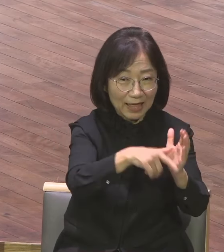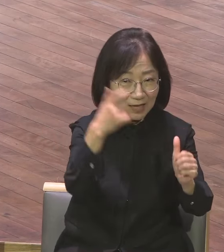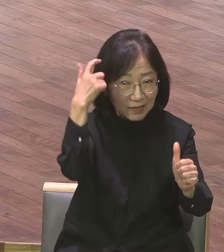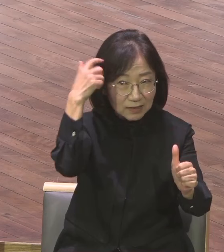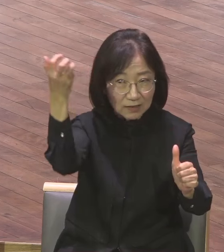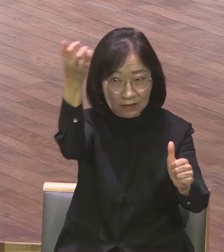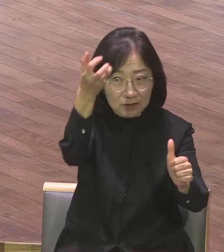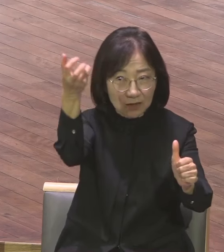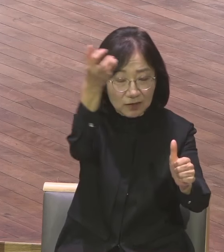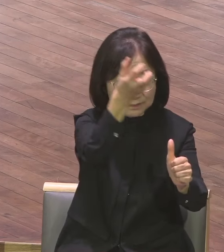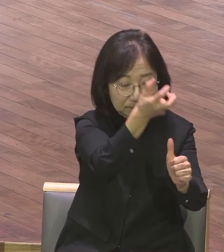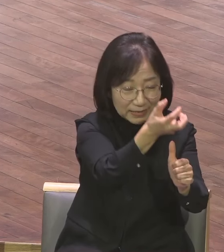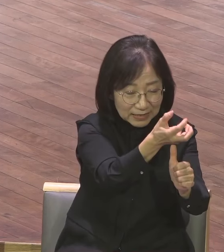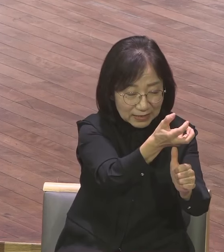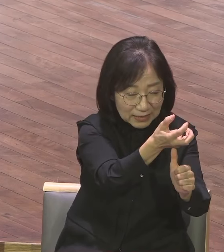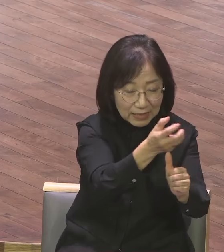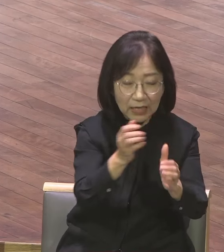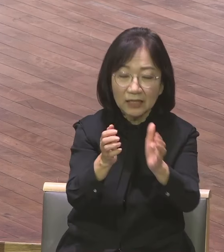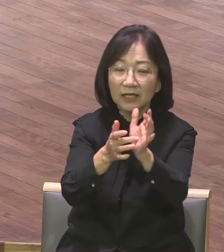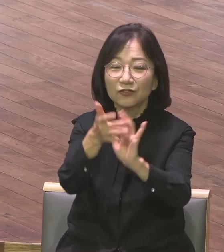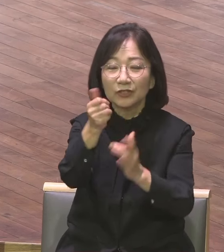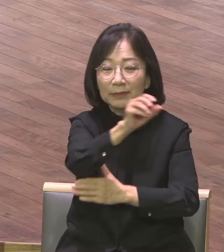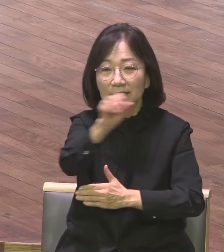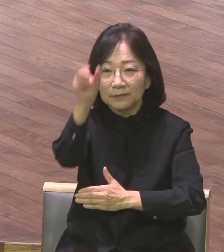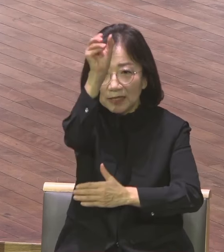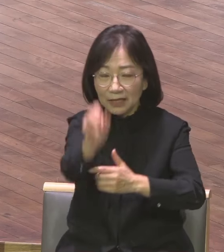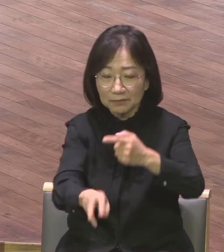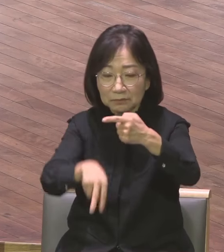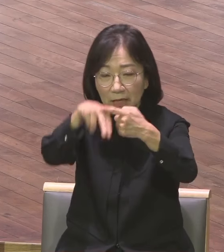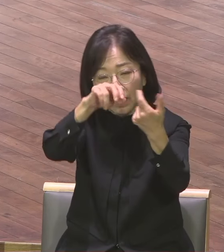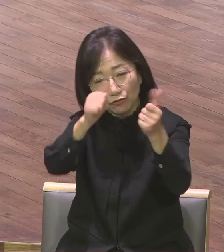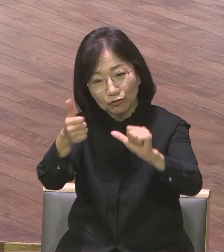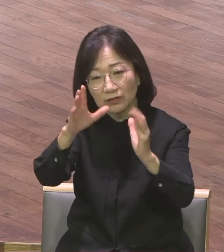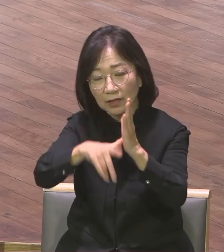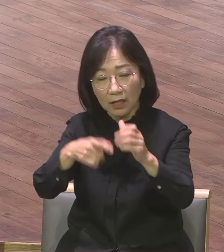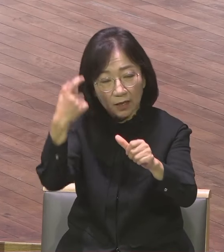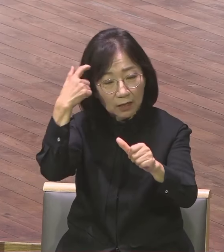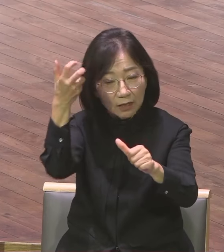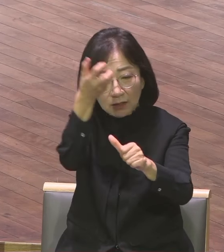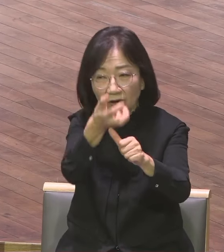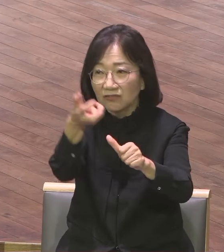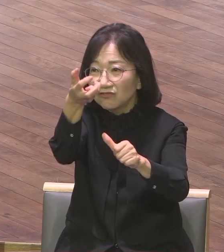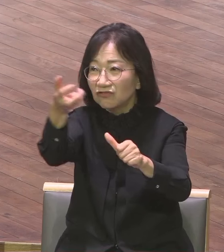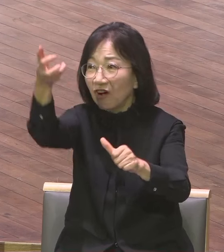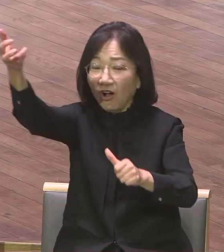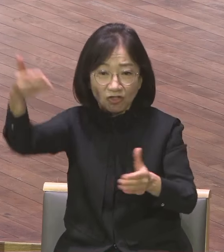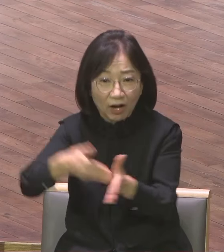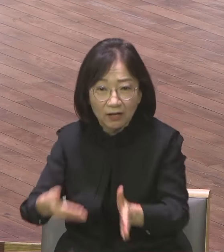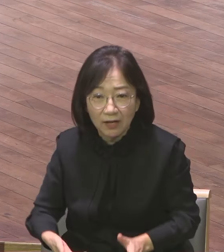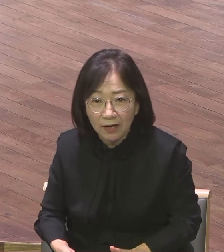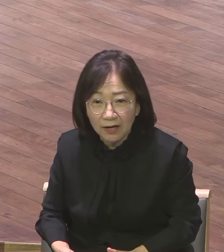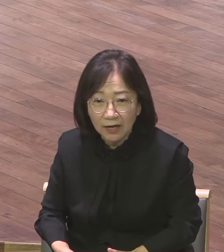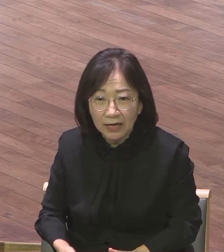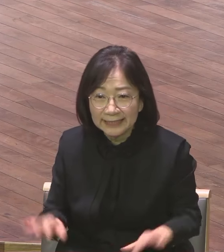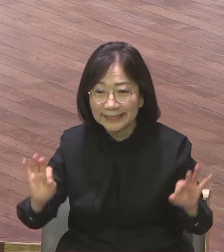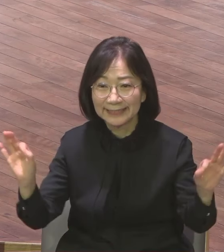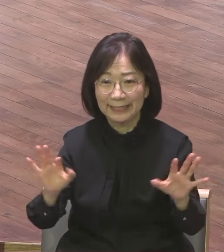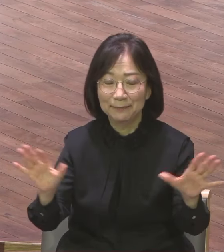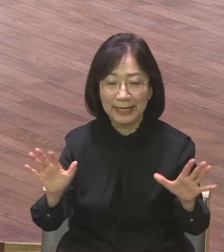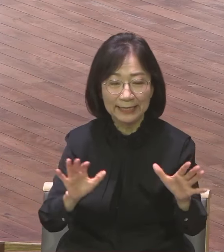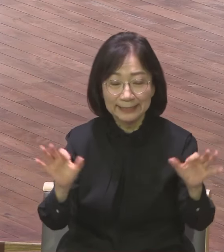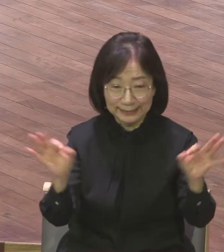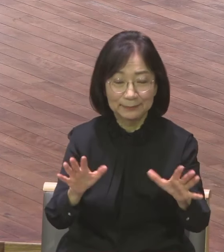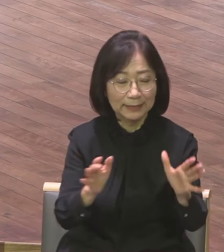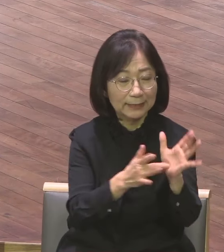십자가에 돌아가실 때 떠났다. 성령 떠났다. 그렇게 주장해요. 다시 말해서 잠시 사람 육체 속에